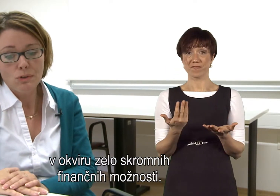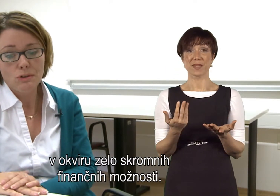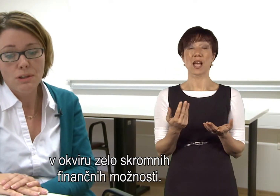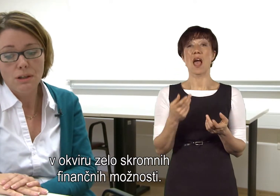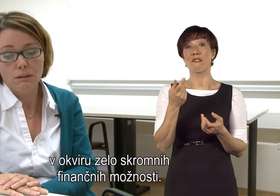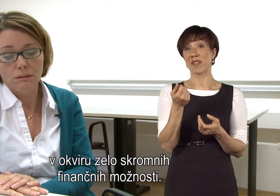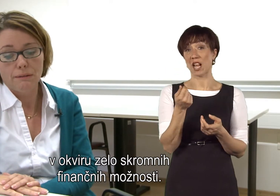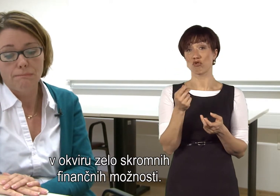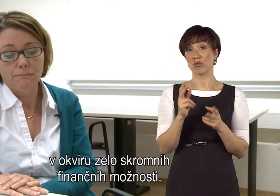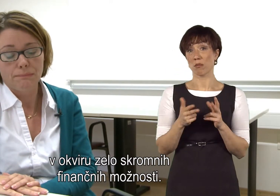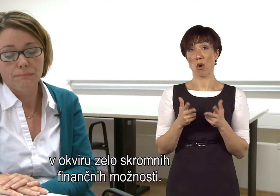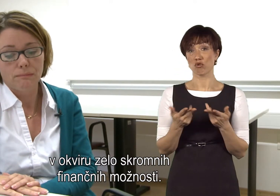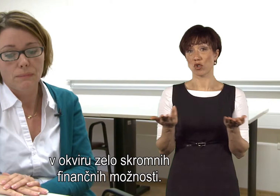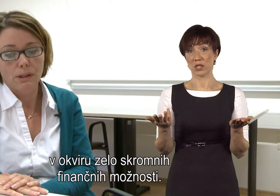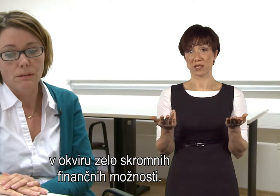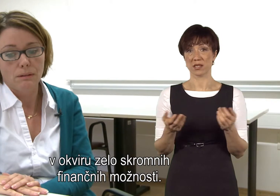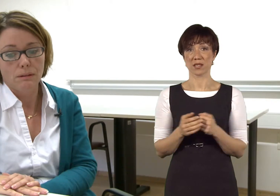finančnih možnosti.